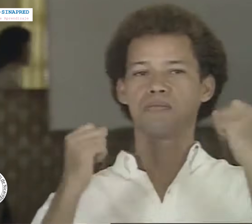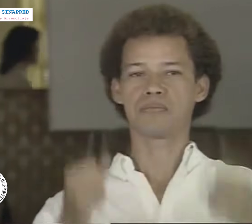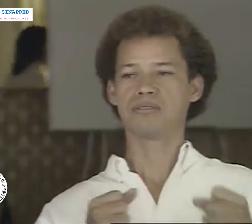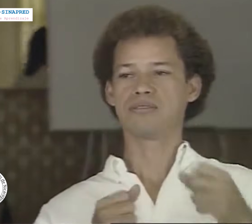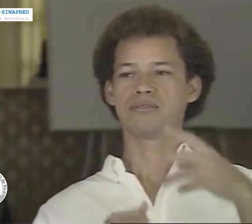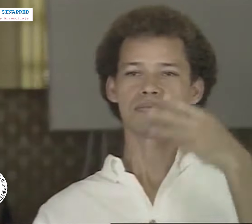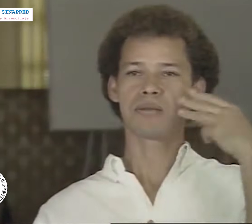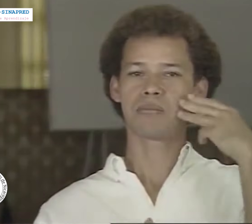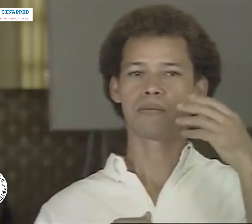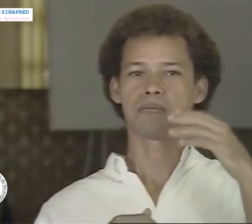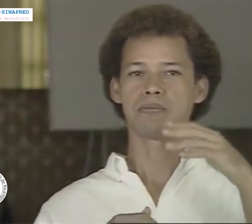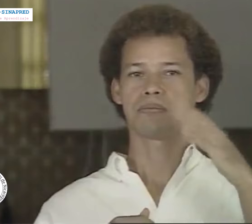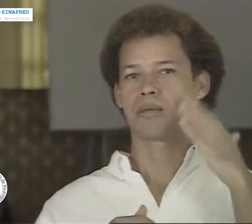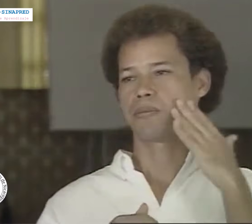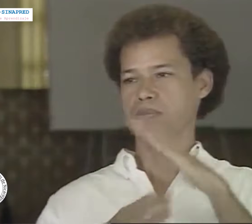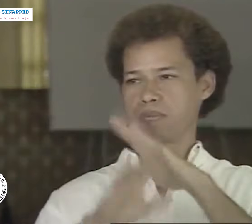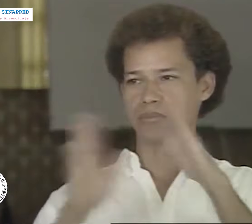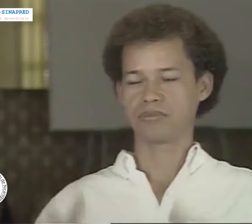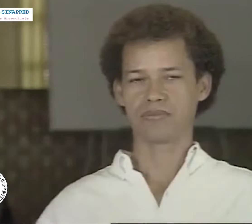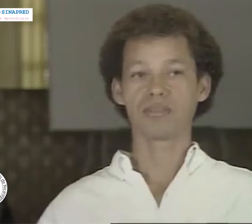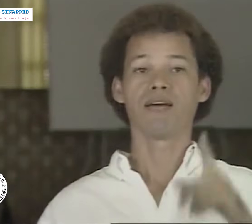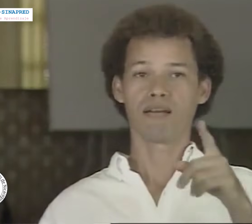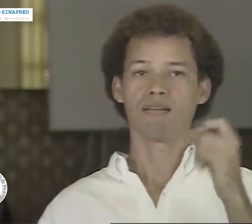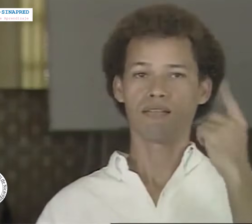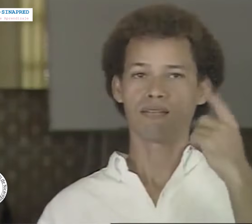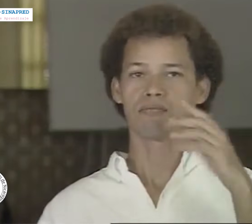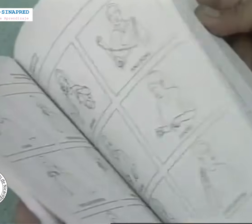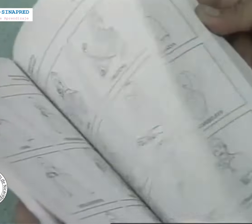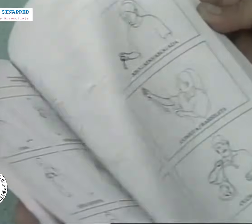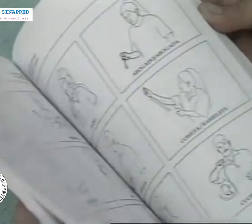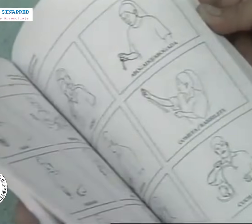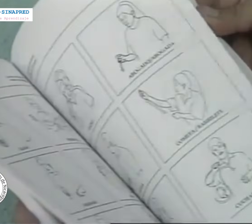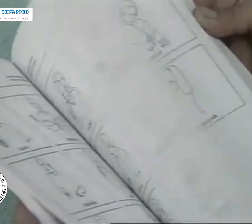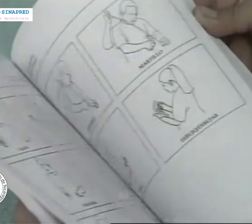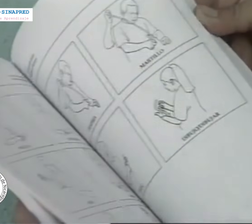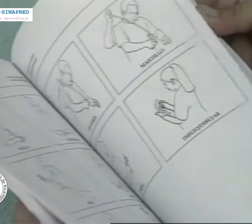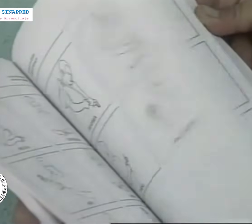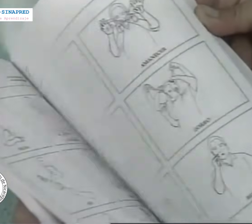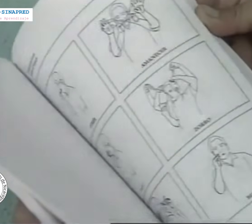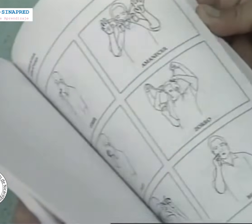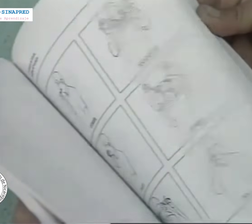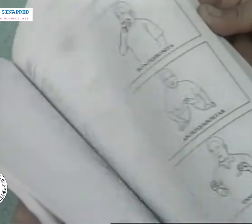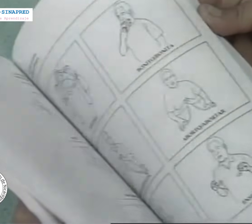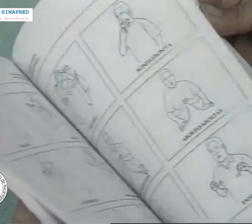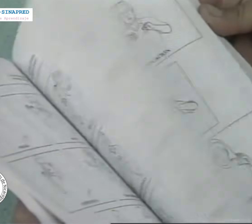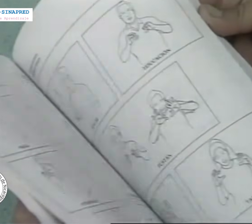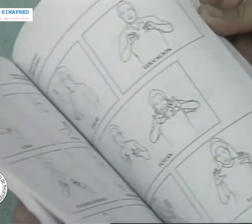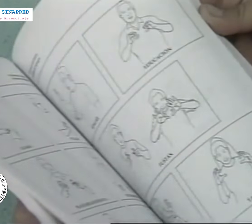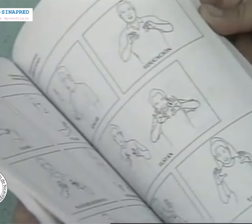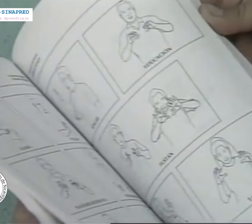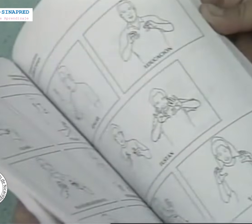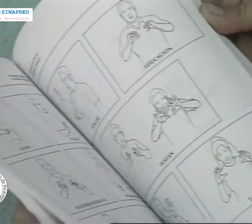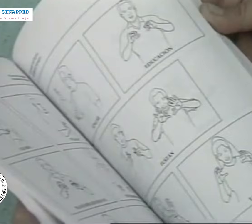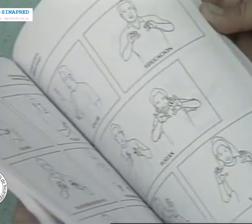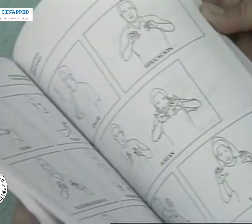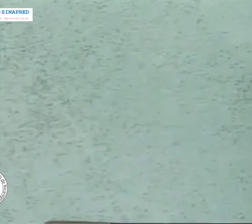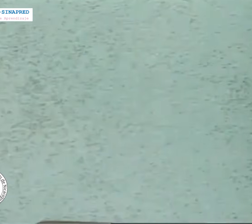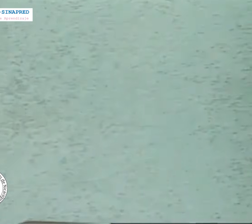que sacamos por primera vez el diccionario de idioma de señas de Nicaragua, que era el diccionario azul, que